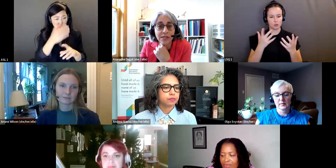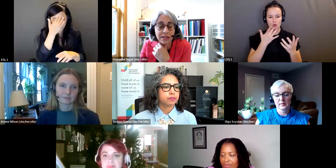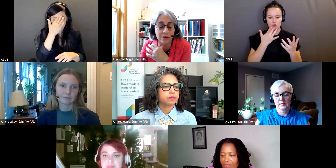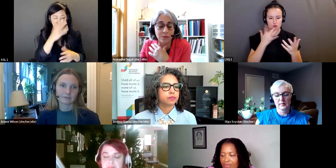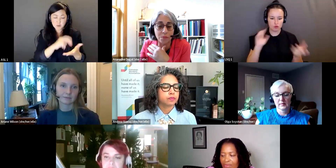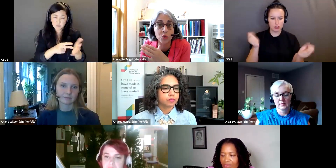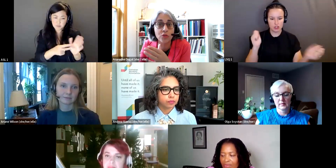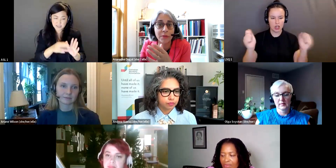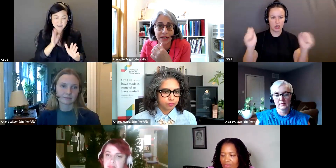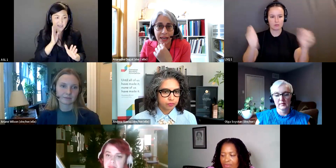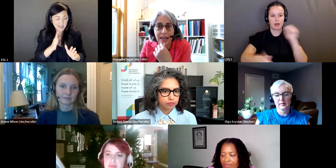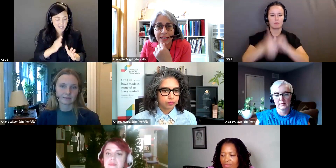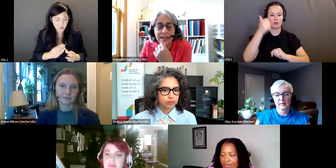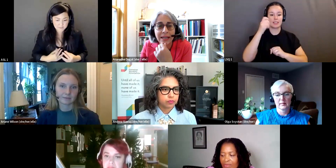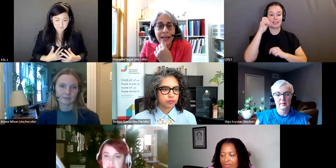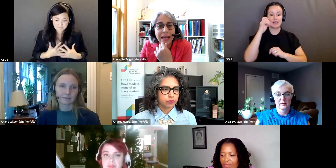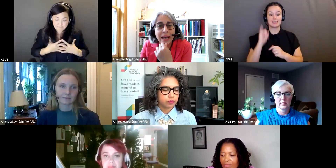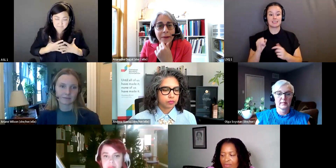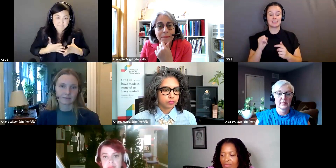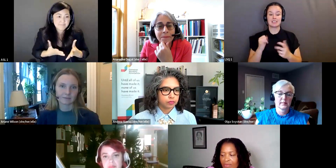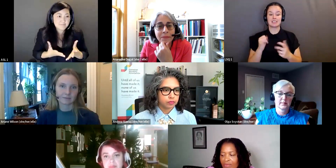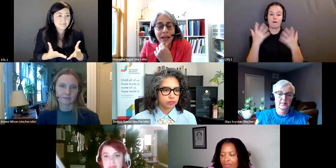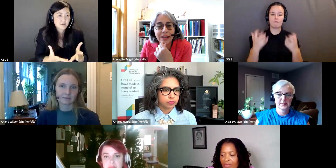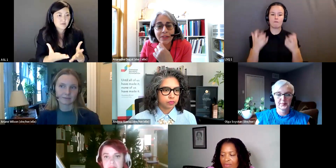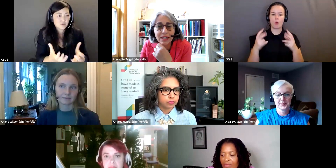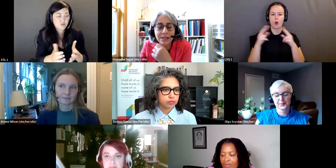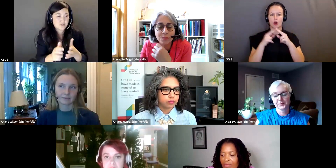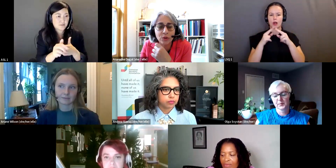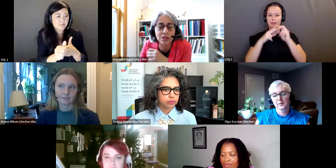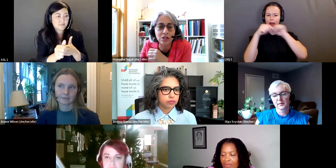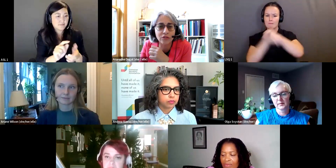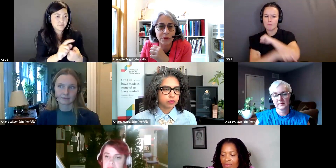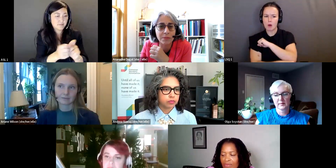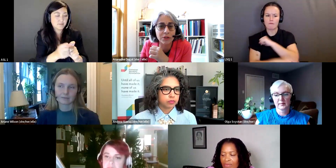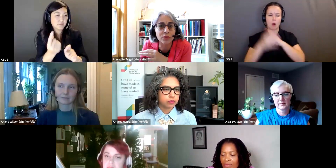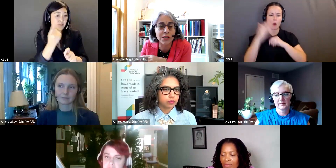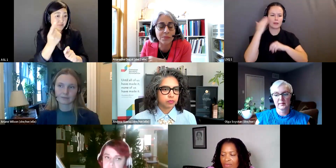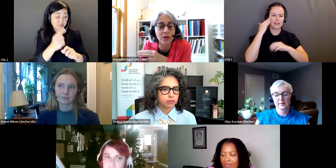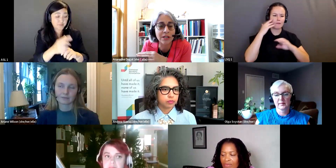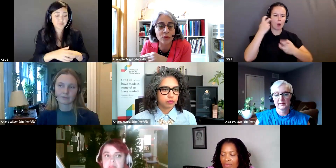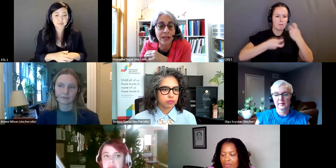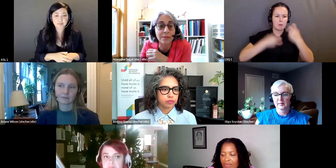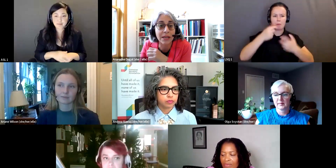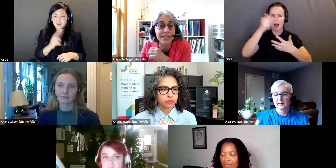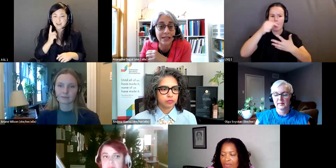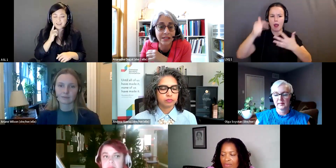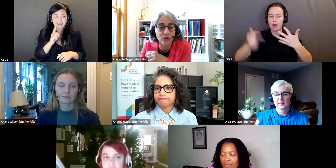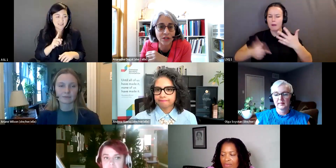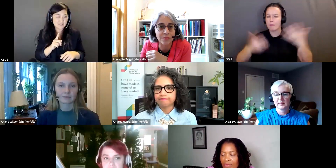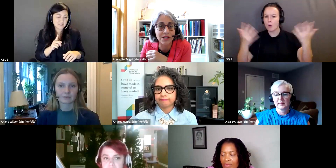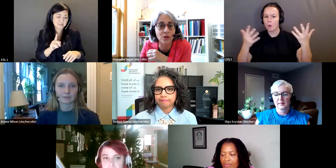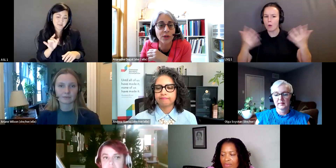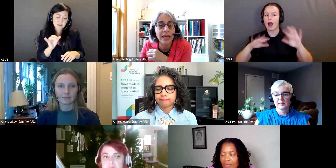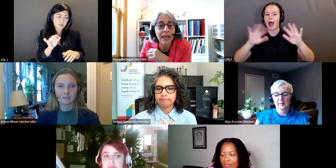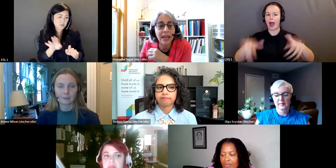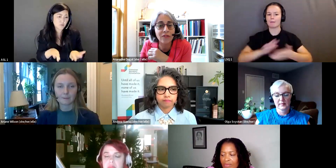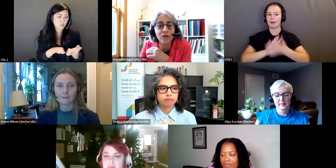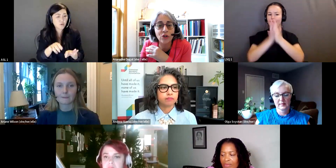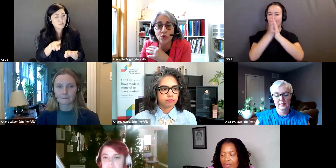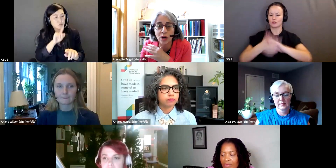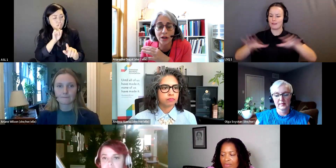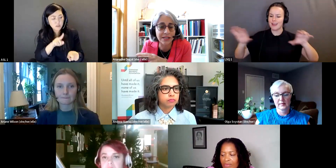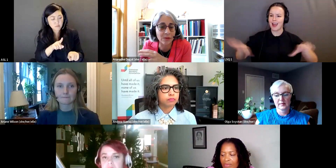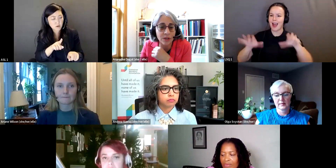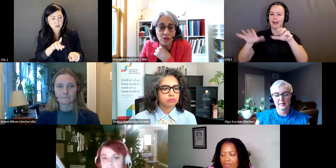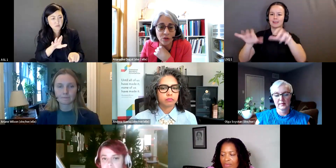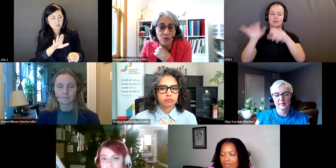changement. Plus on cherche à avoir des connaissances, à connaître les enjeux, plus on se dirige vers de l'action.